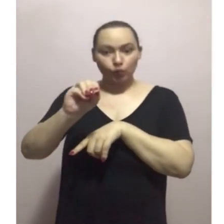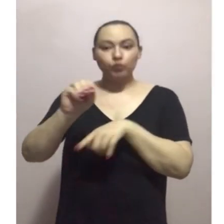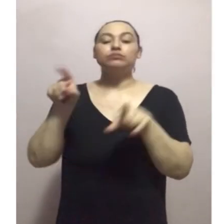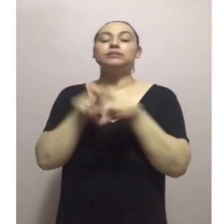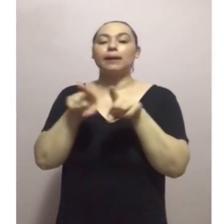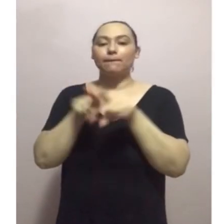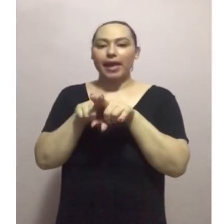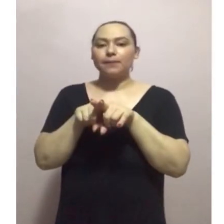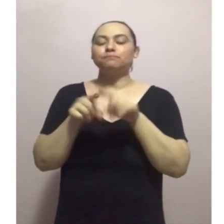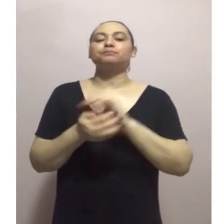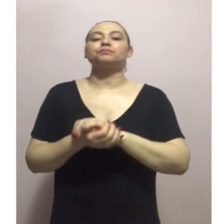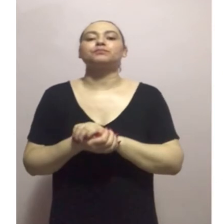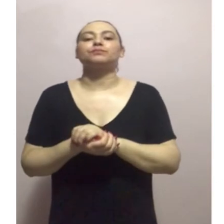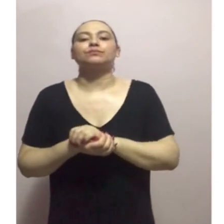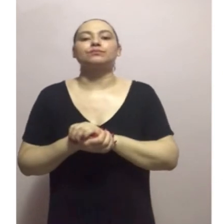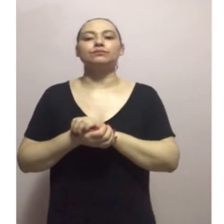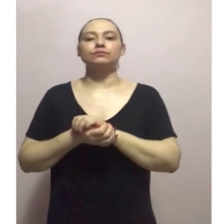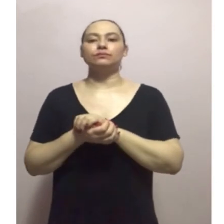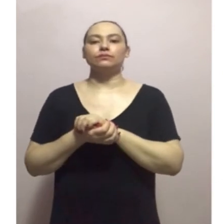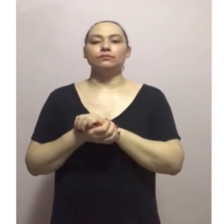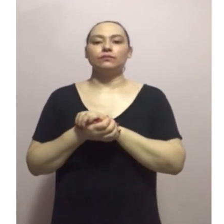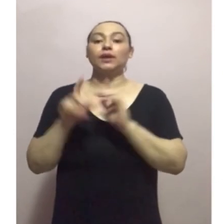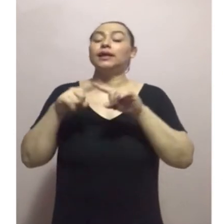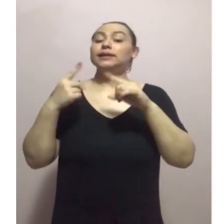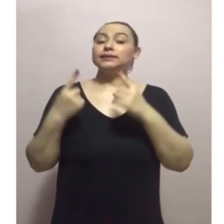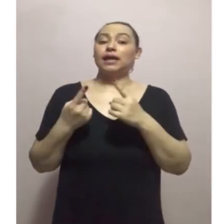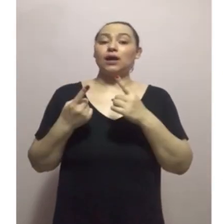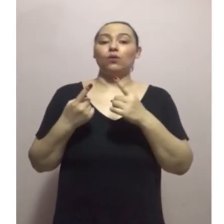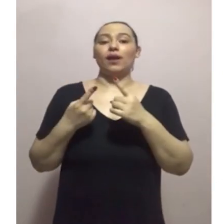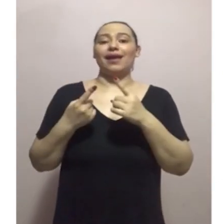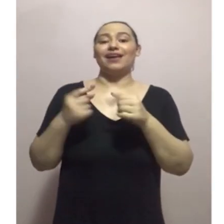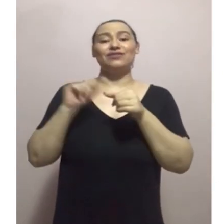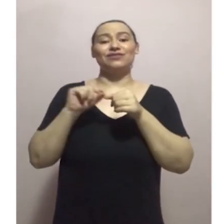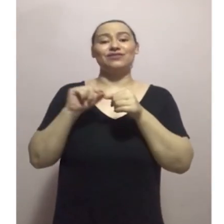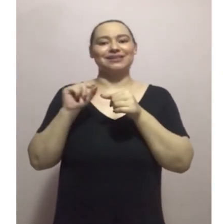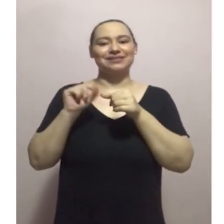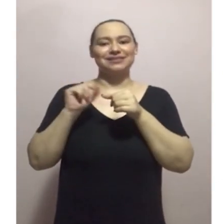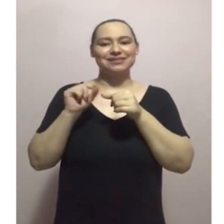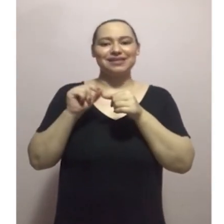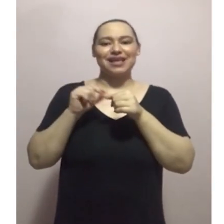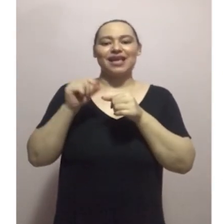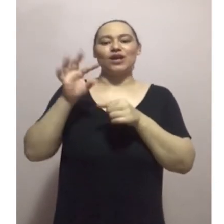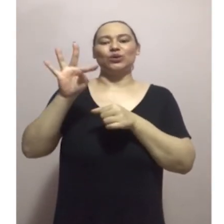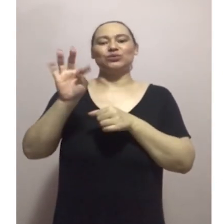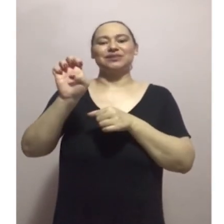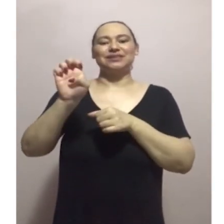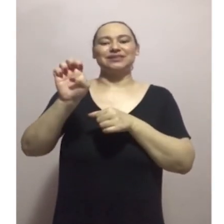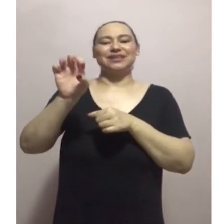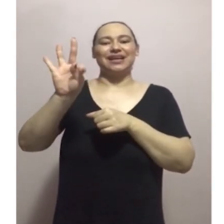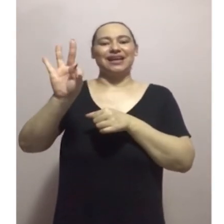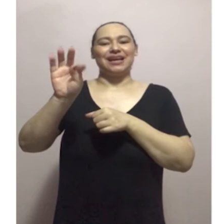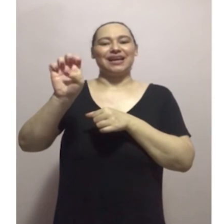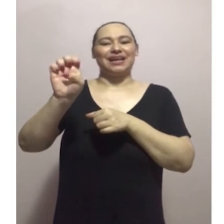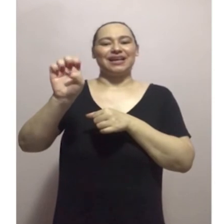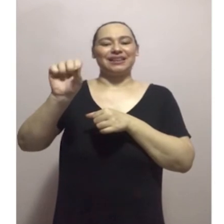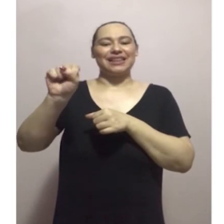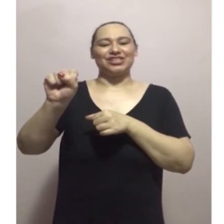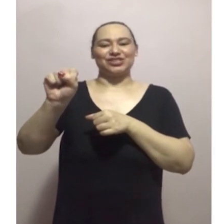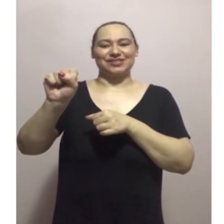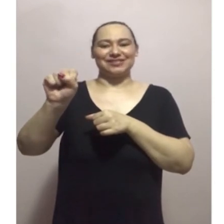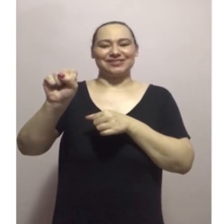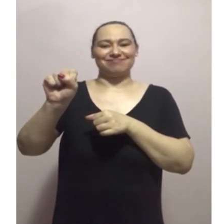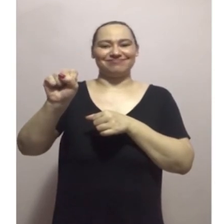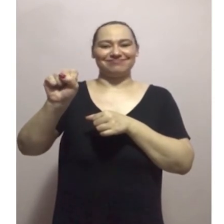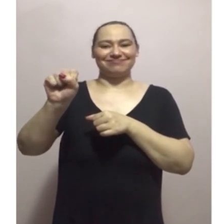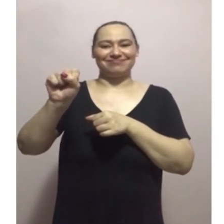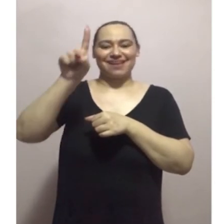E, assim, o que a questão de refazer testes, de higienizar o local, dessa